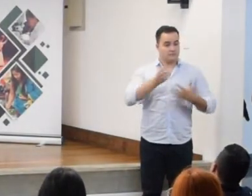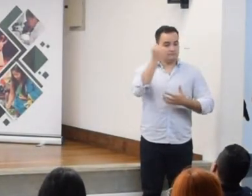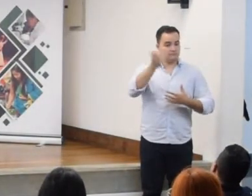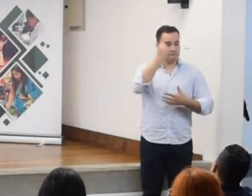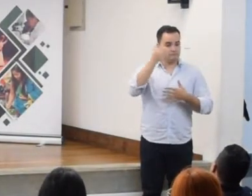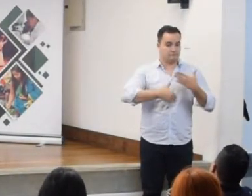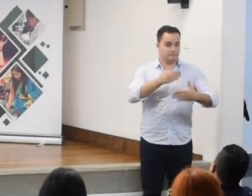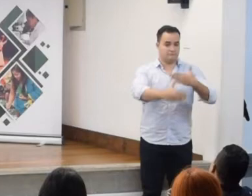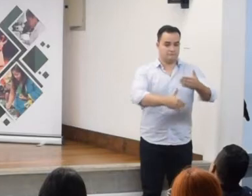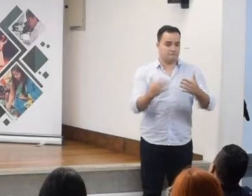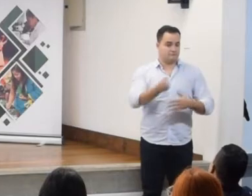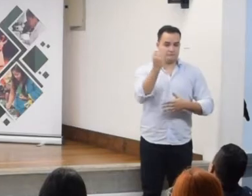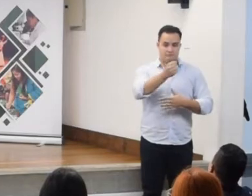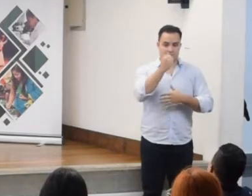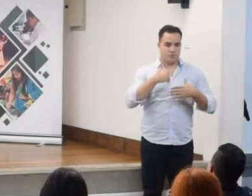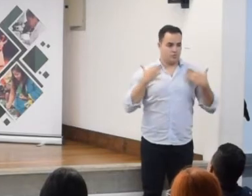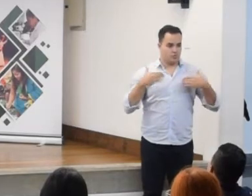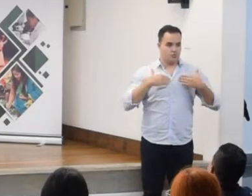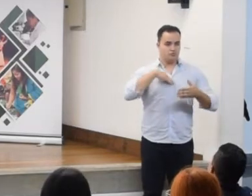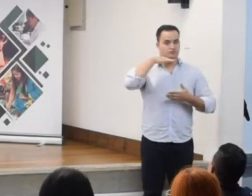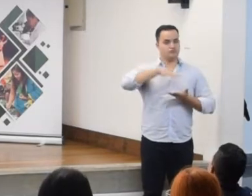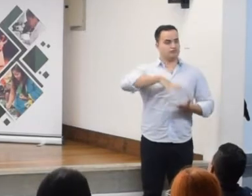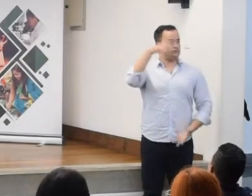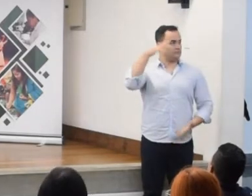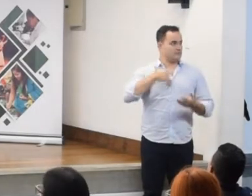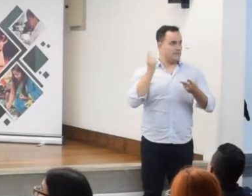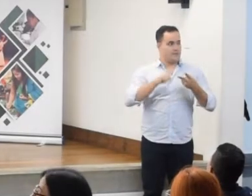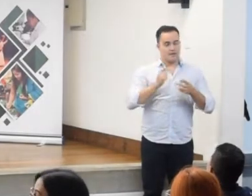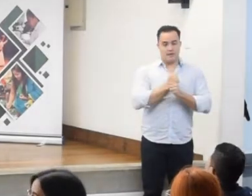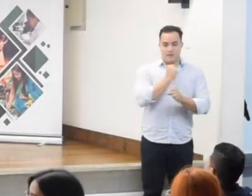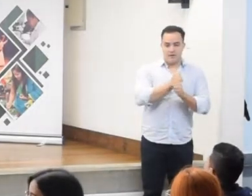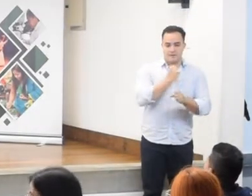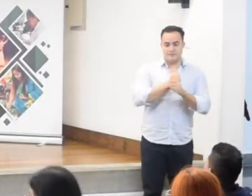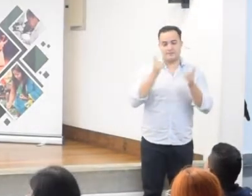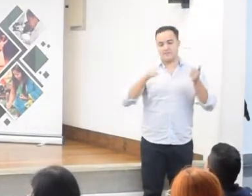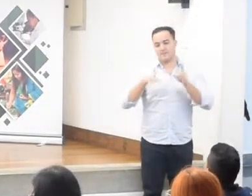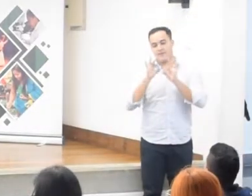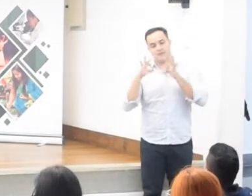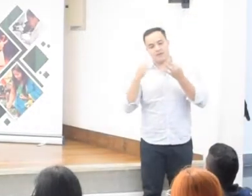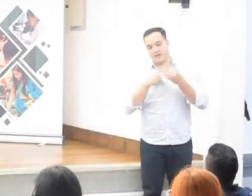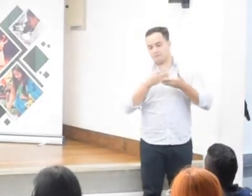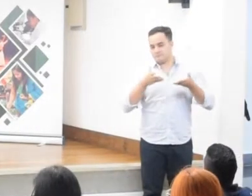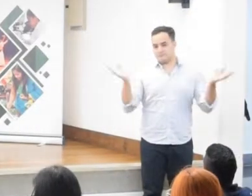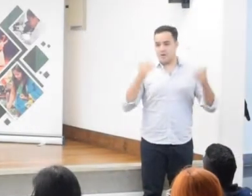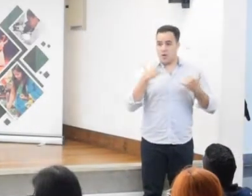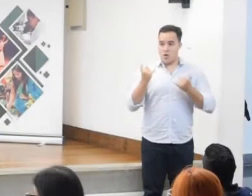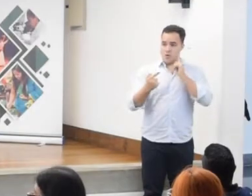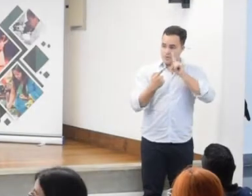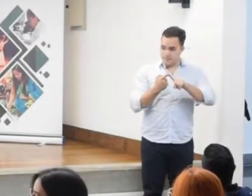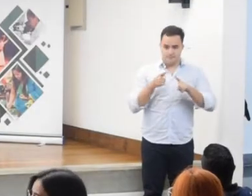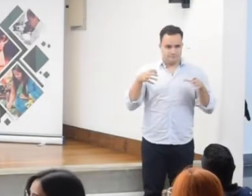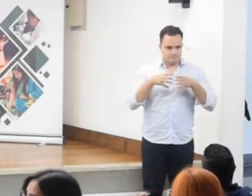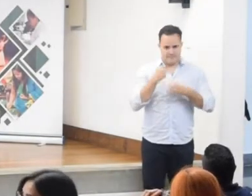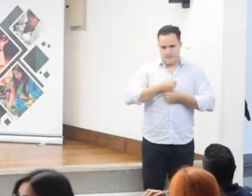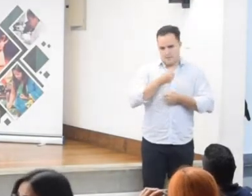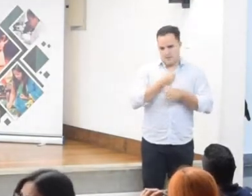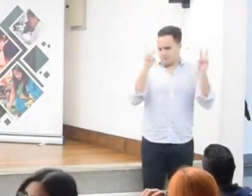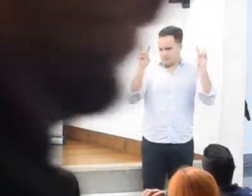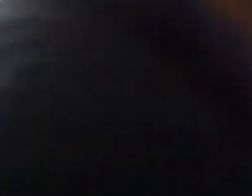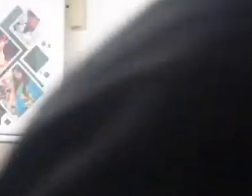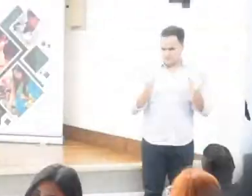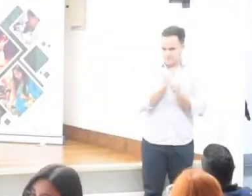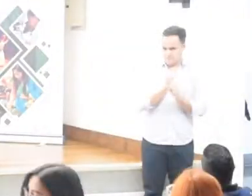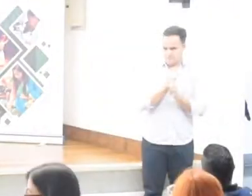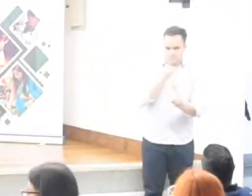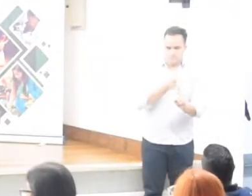familiar, personal y laboral. Hoy lo que nos convoca pues son asuntos laborales que